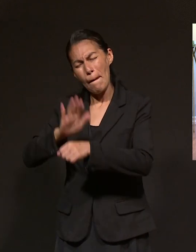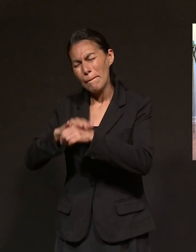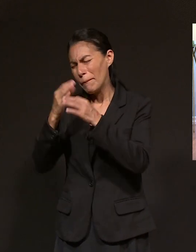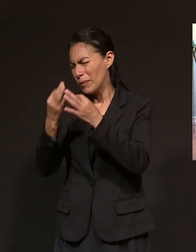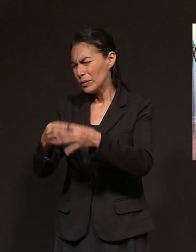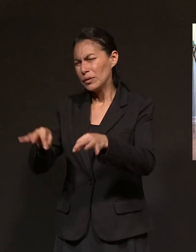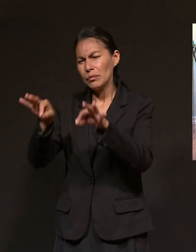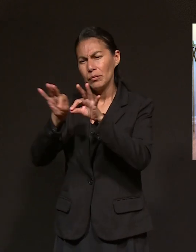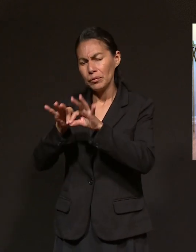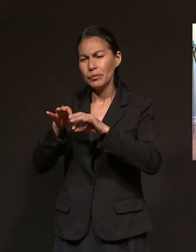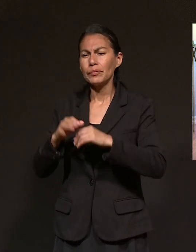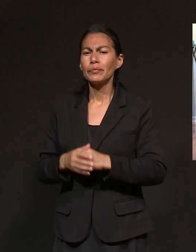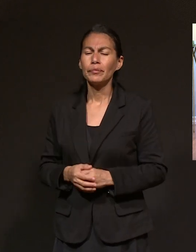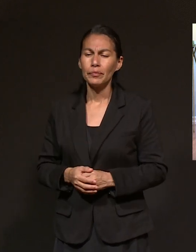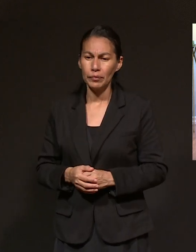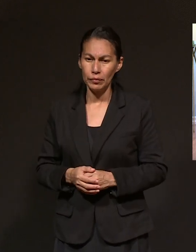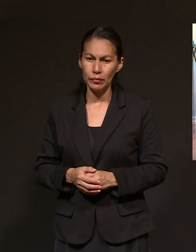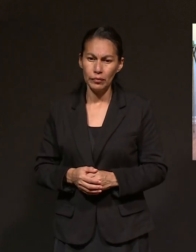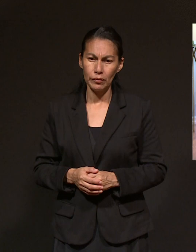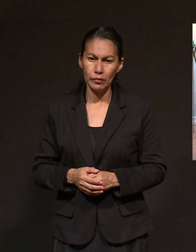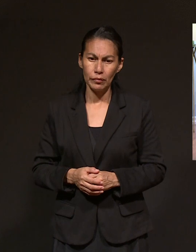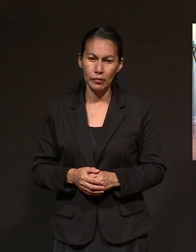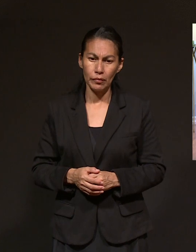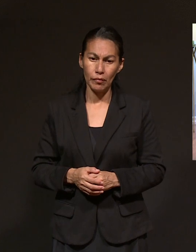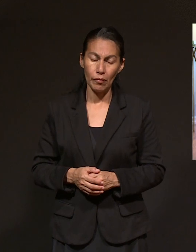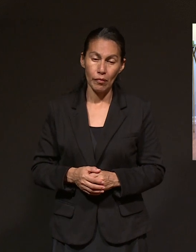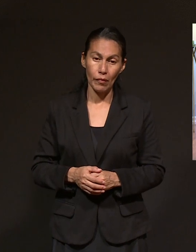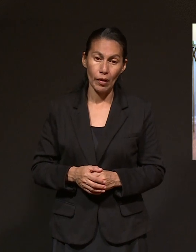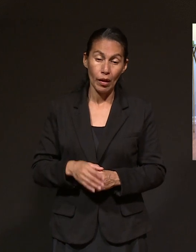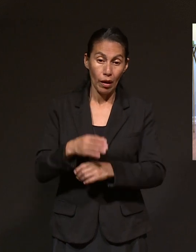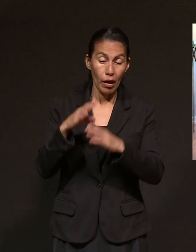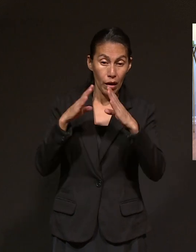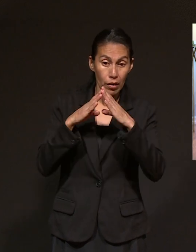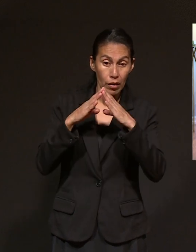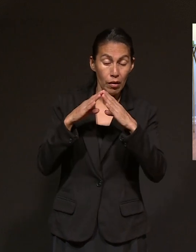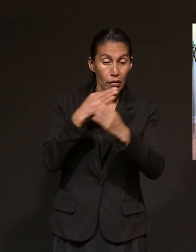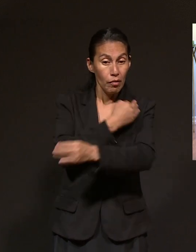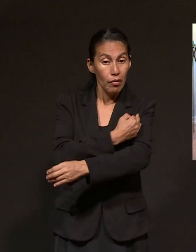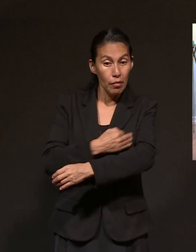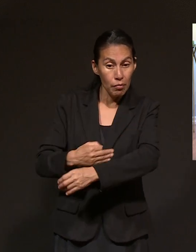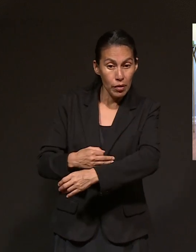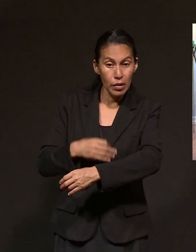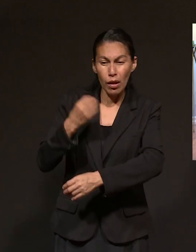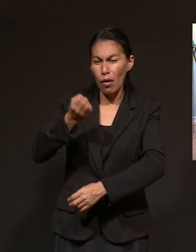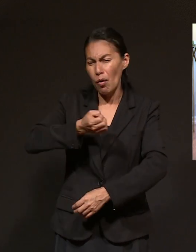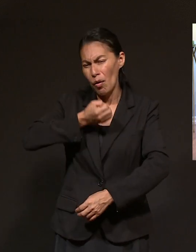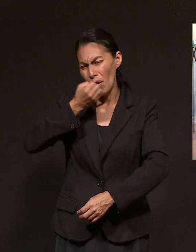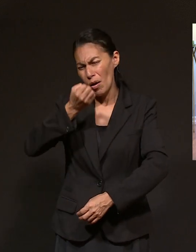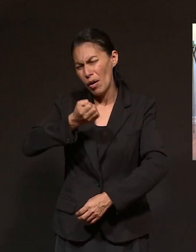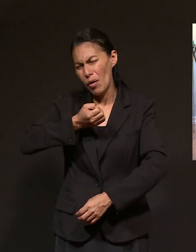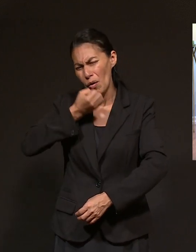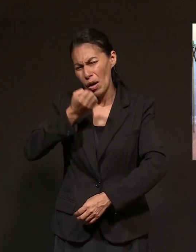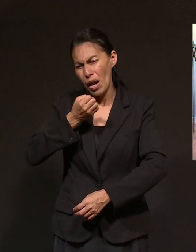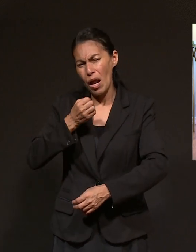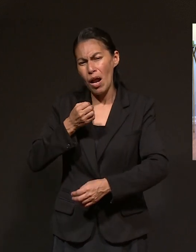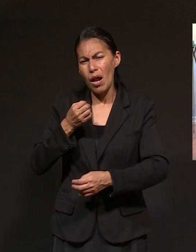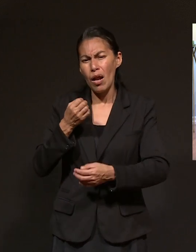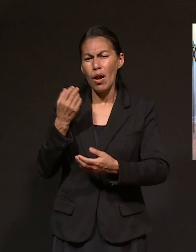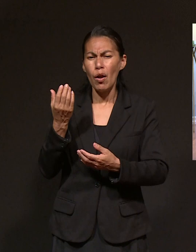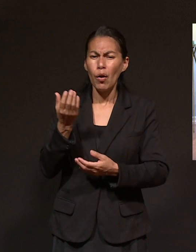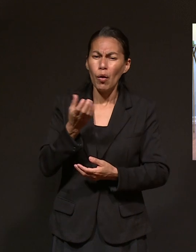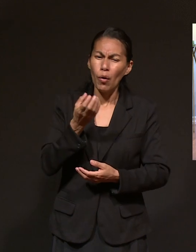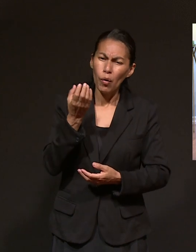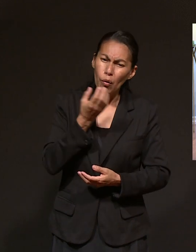Como familia considero yo, el culto familiar es algo muy importante. Que a veces